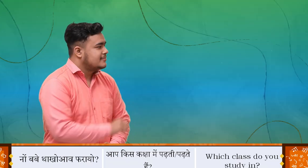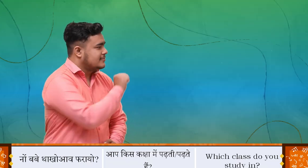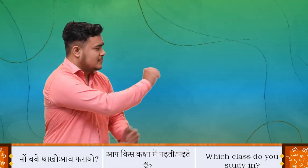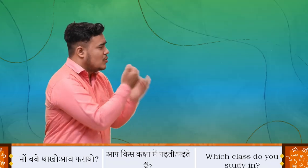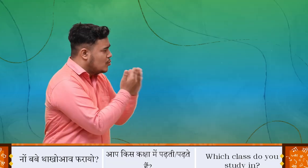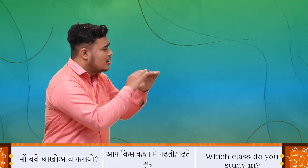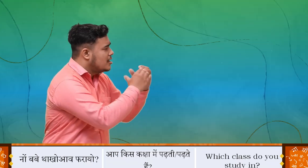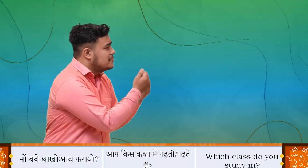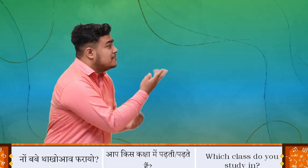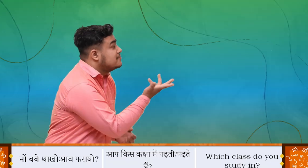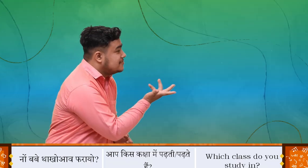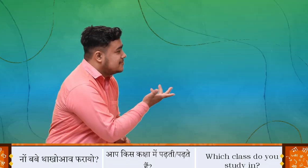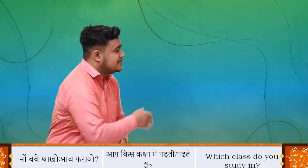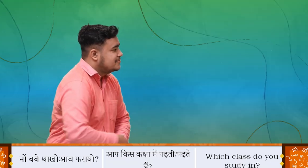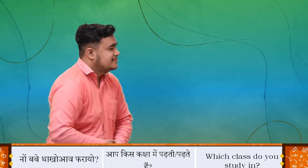능 보베 타크오 포라유